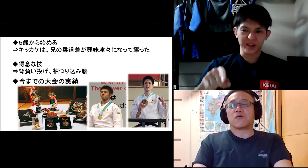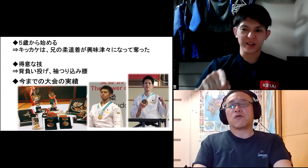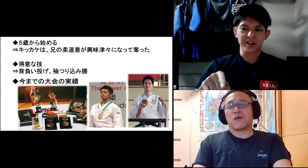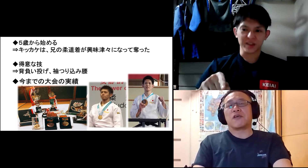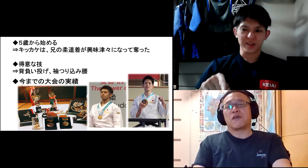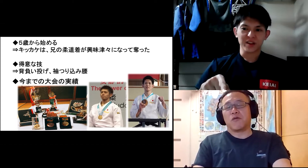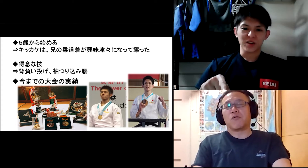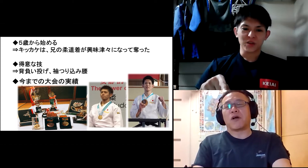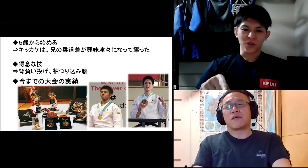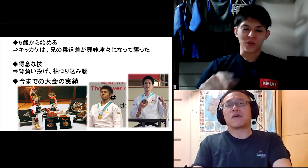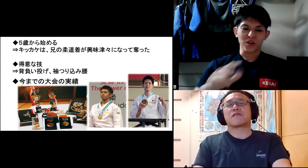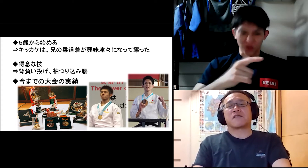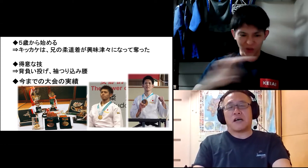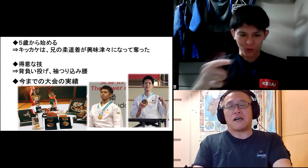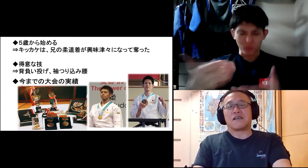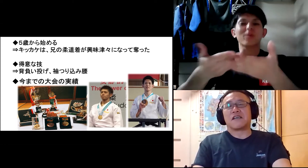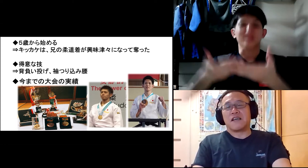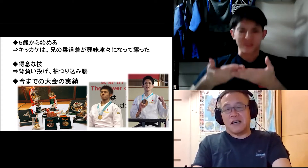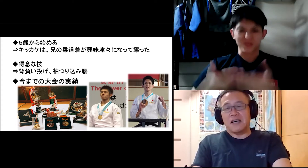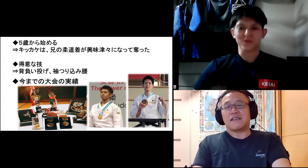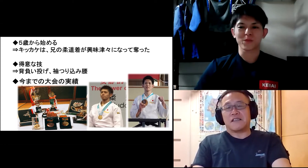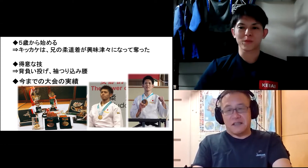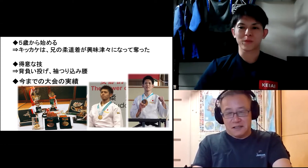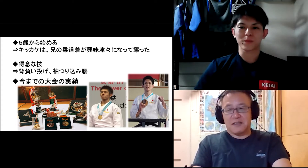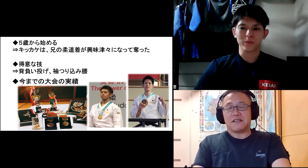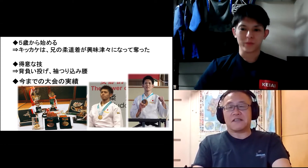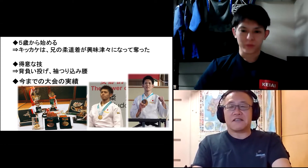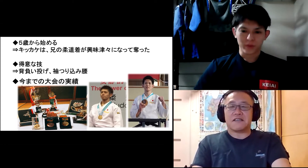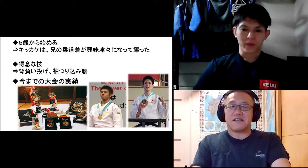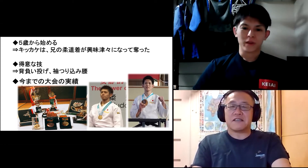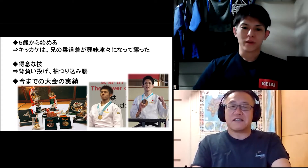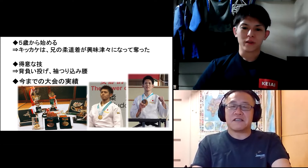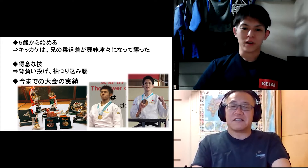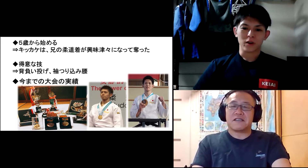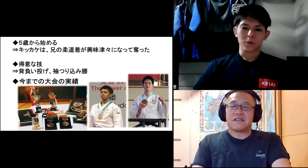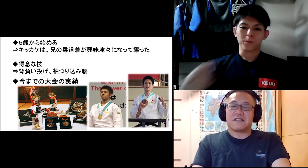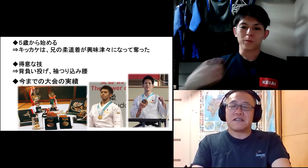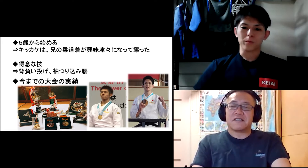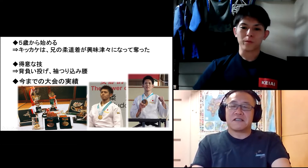いろいろトロフィーももらいました。はい。